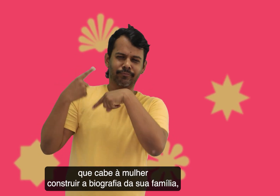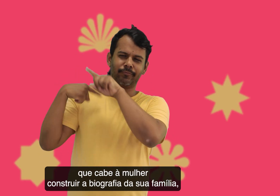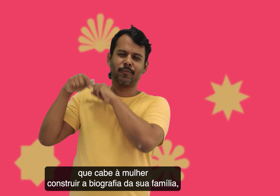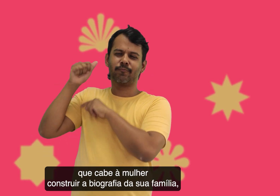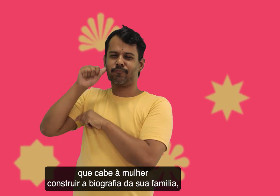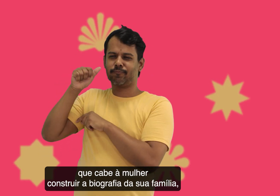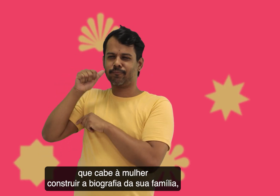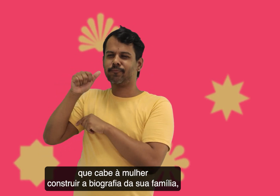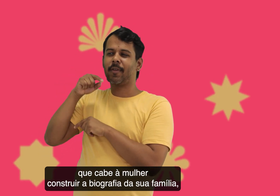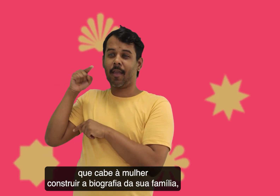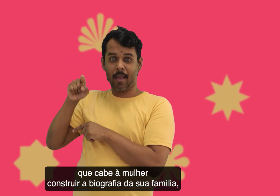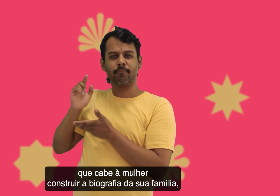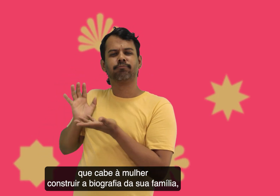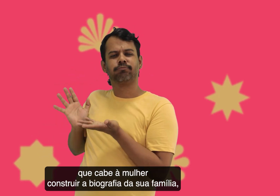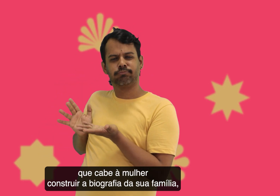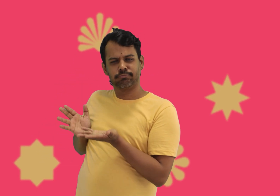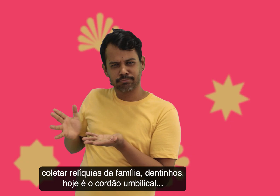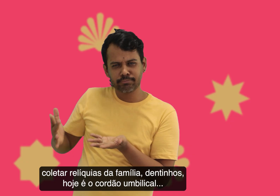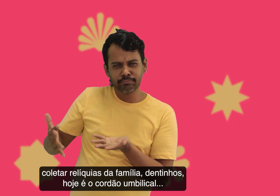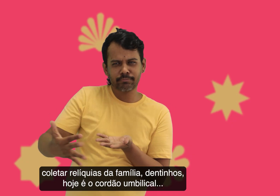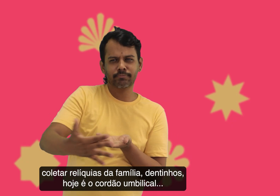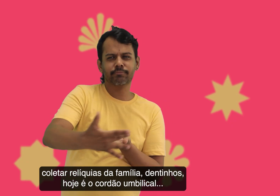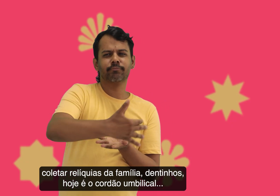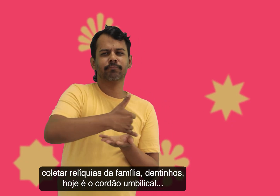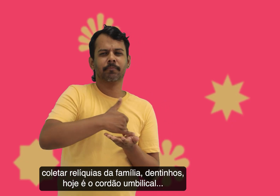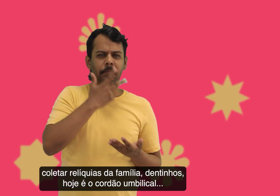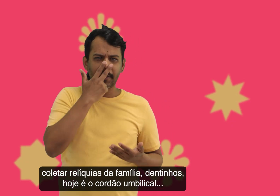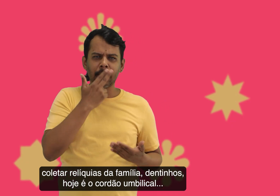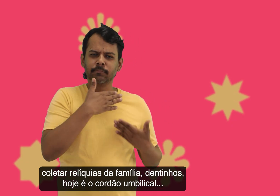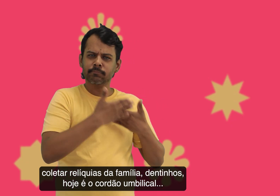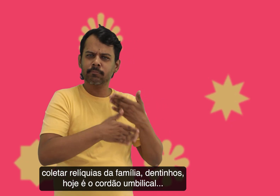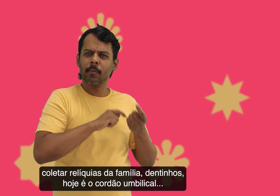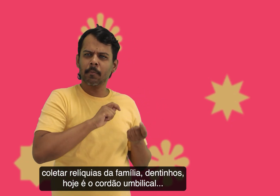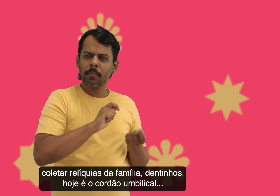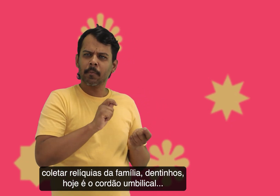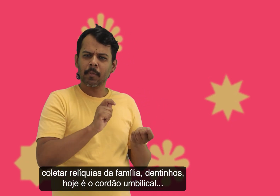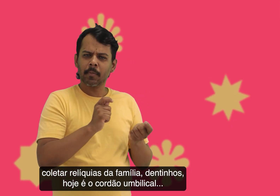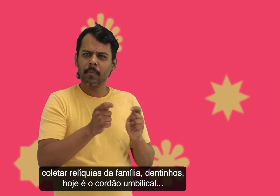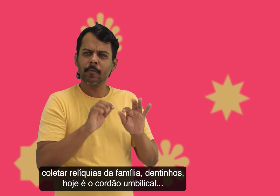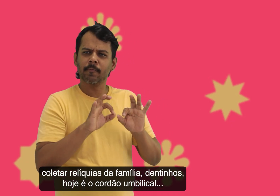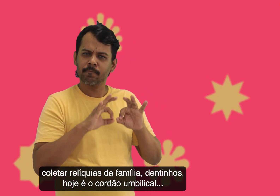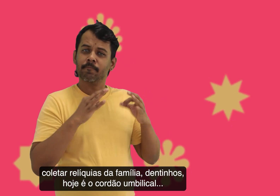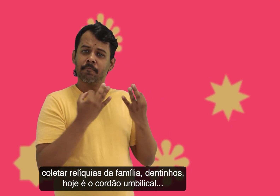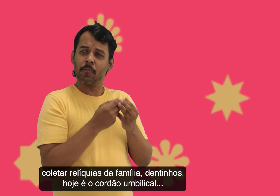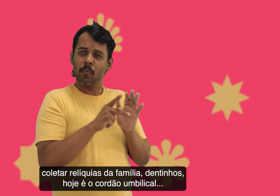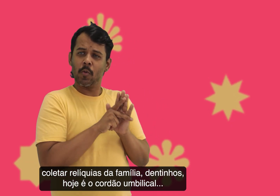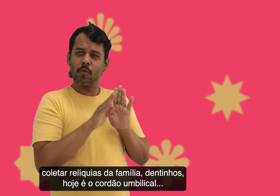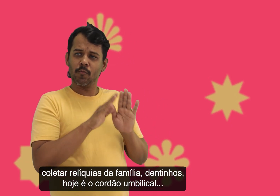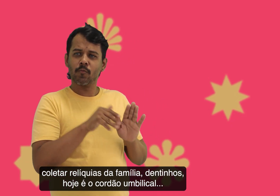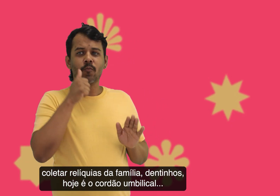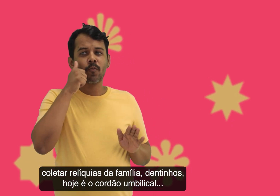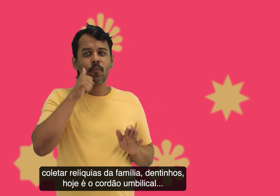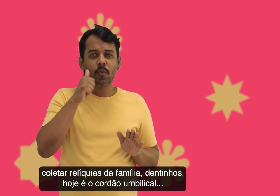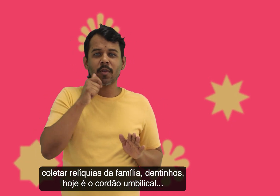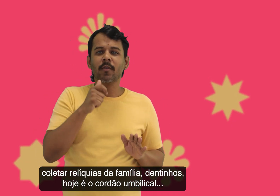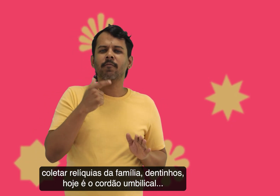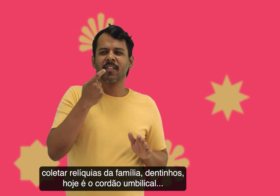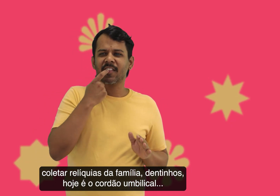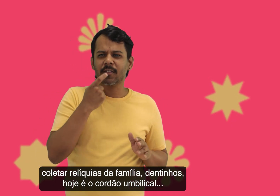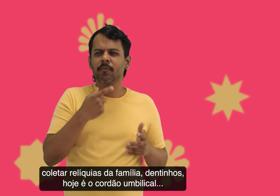mulher, construir a biografia da sua família, coletar relíquias da família, dentinhos. Hoje é o cordão umbilical, que eu